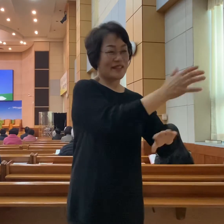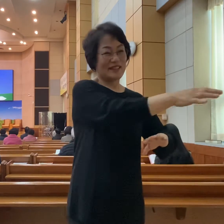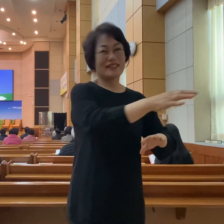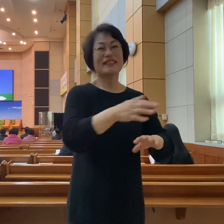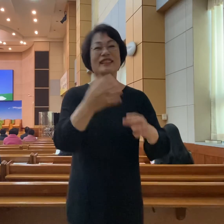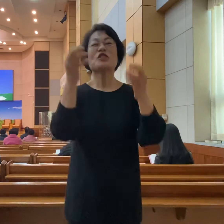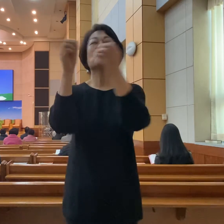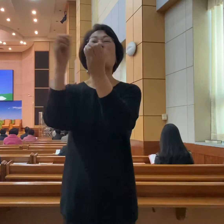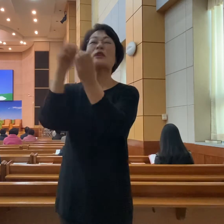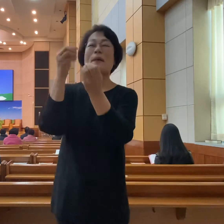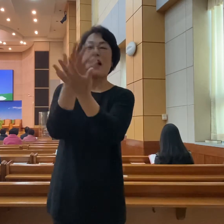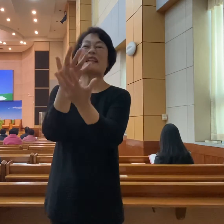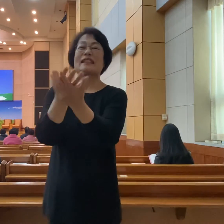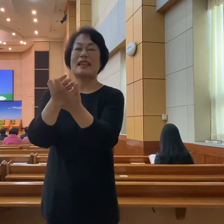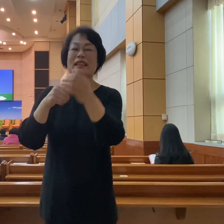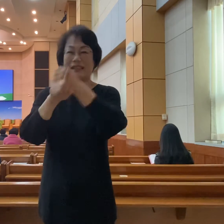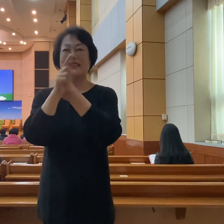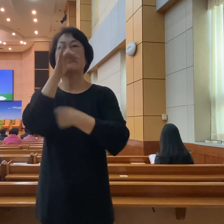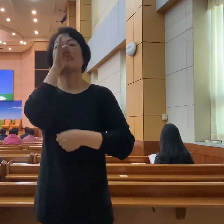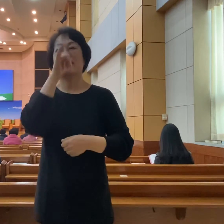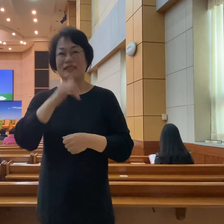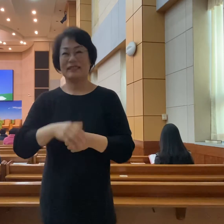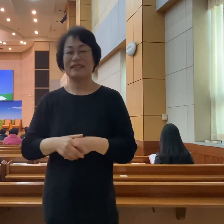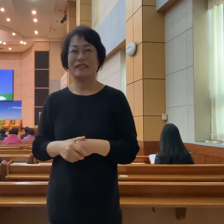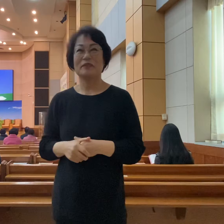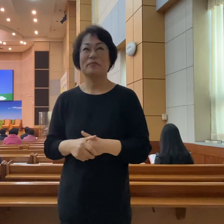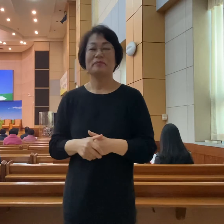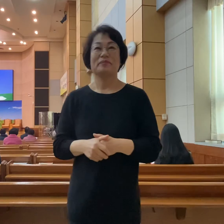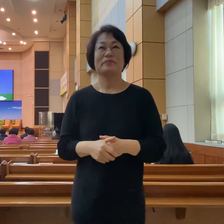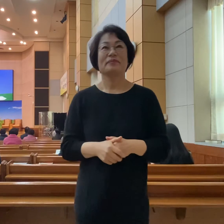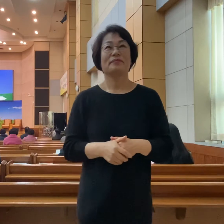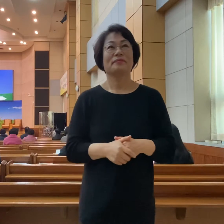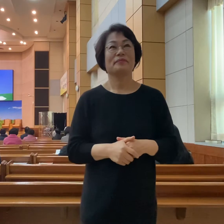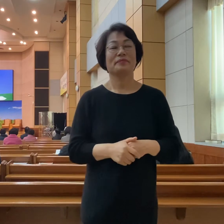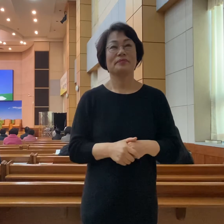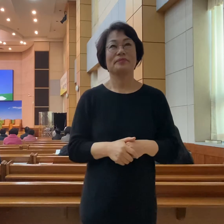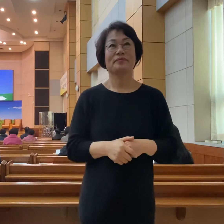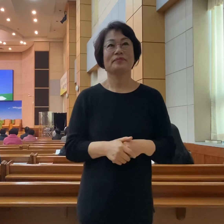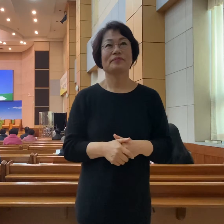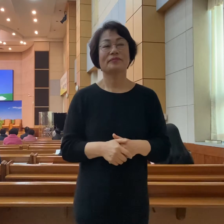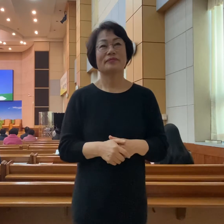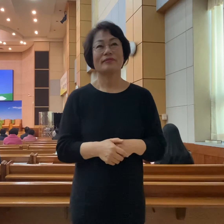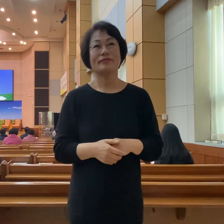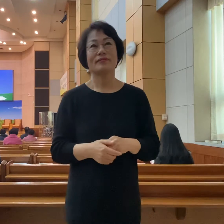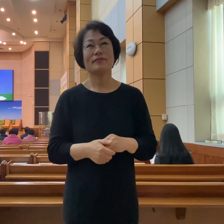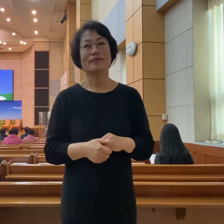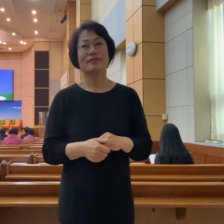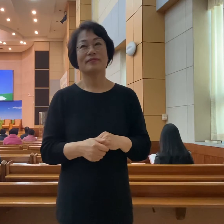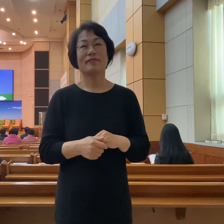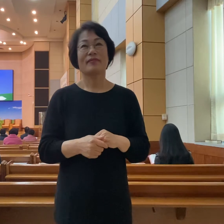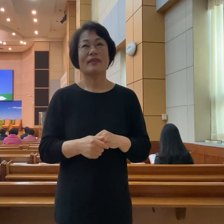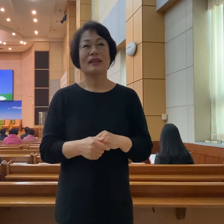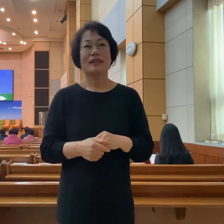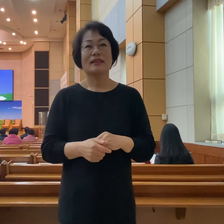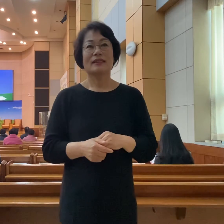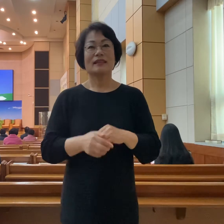자기 자식이 이 말 타다가 떨어져가지고 다리 다치니까 사람들이 아이고야 안